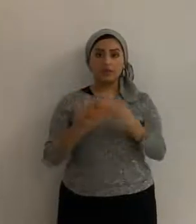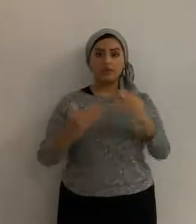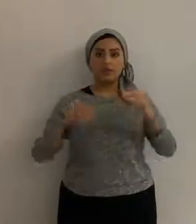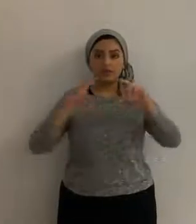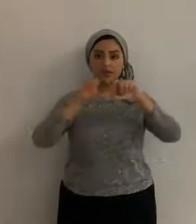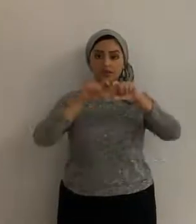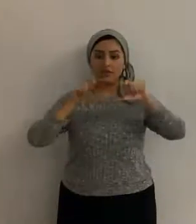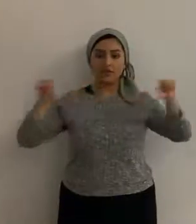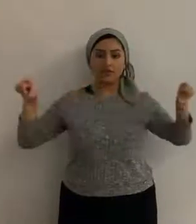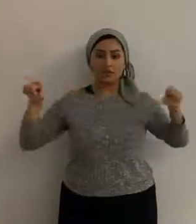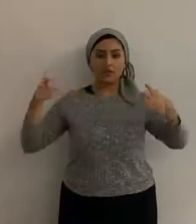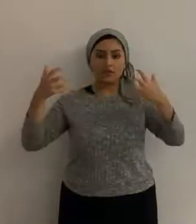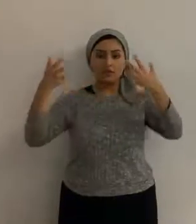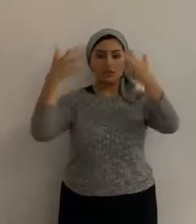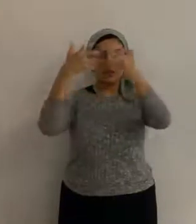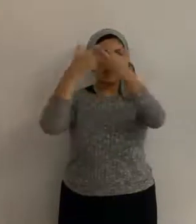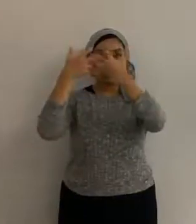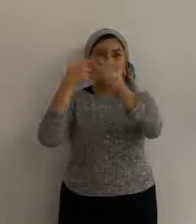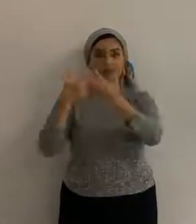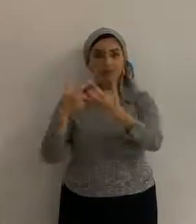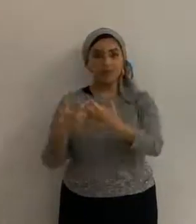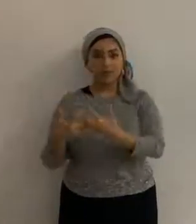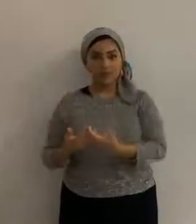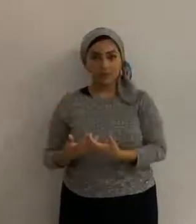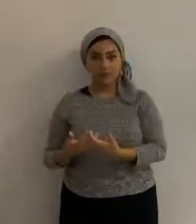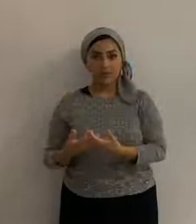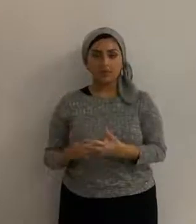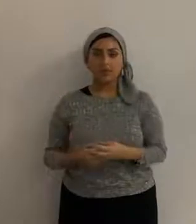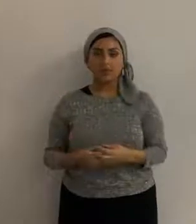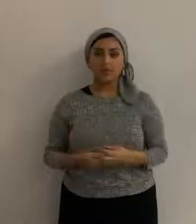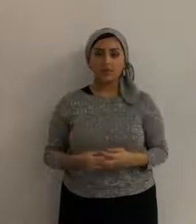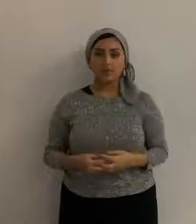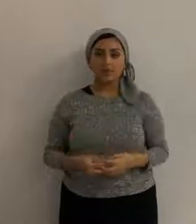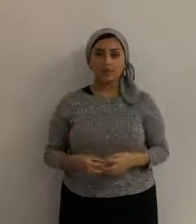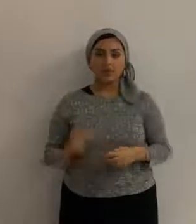son armados de varilla, es decir, son ya estructuras de fierro